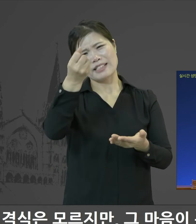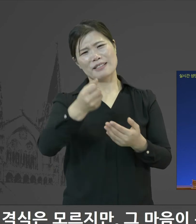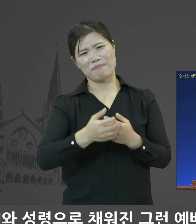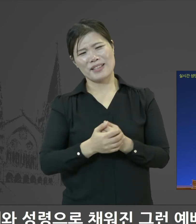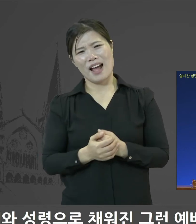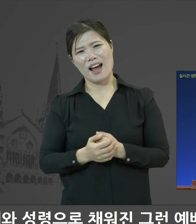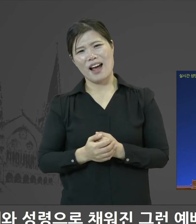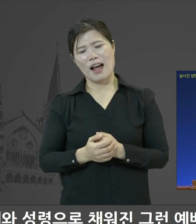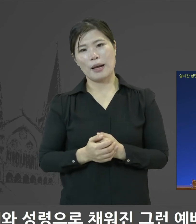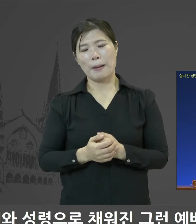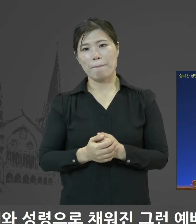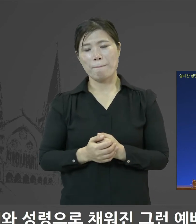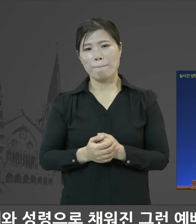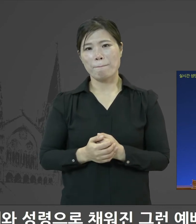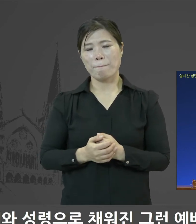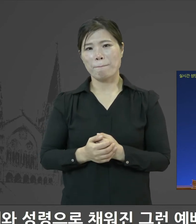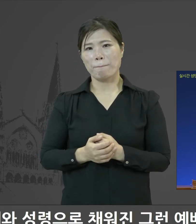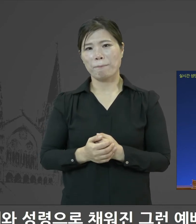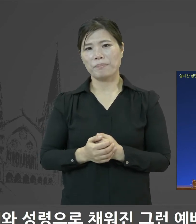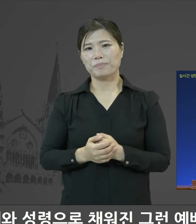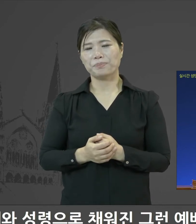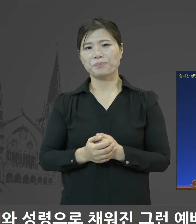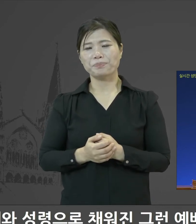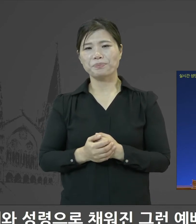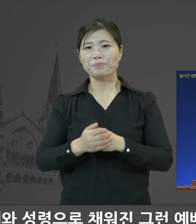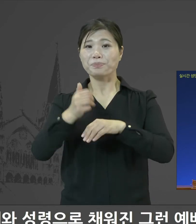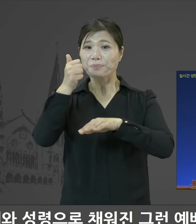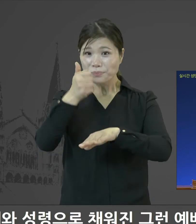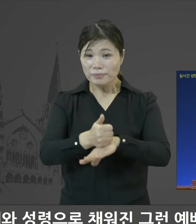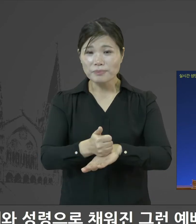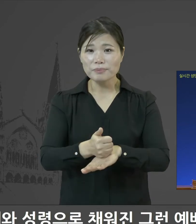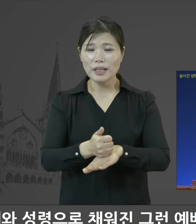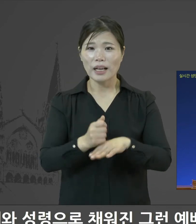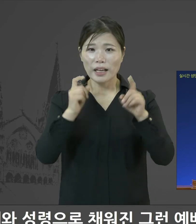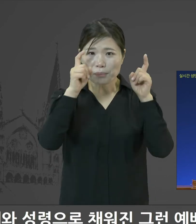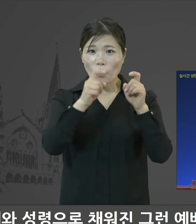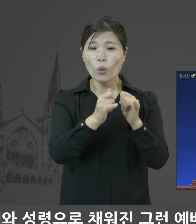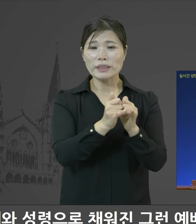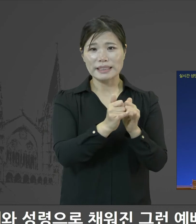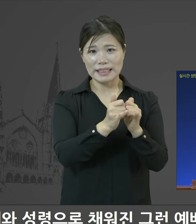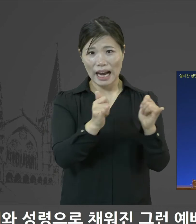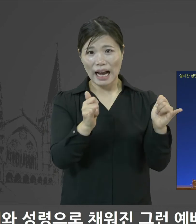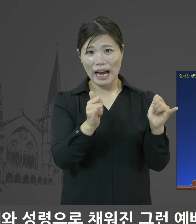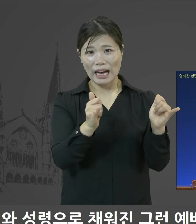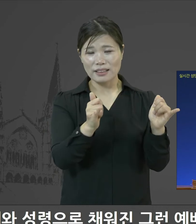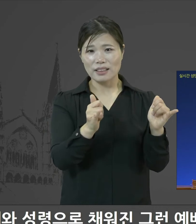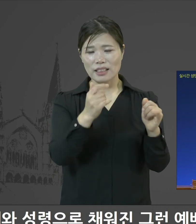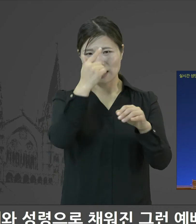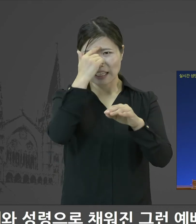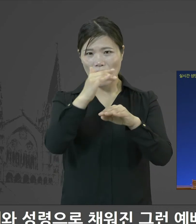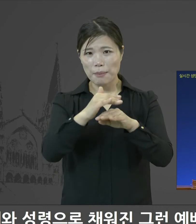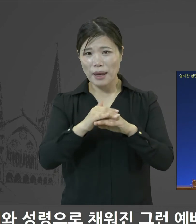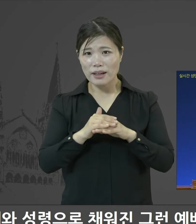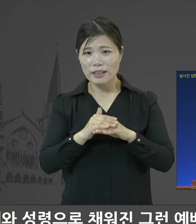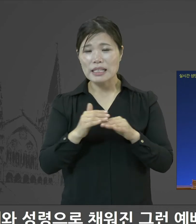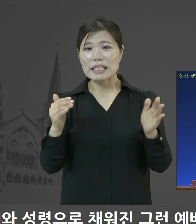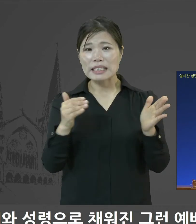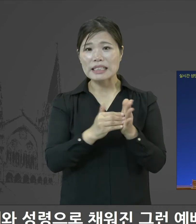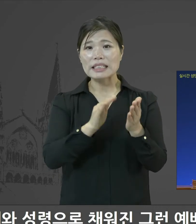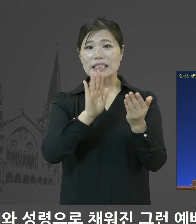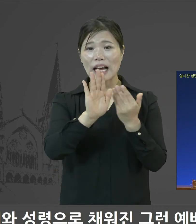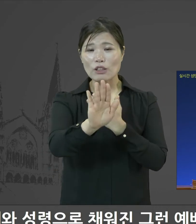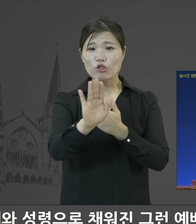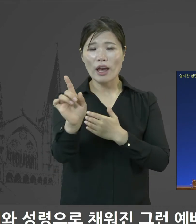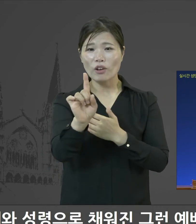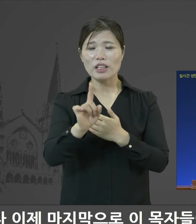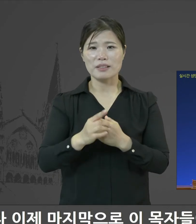겁니다. 자, 이제 마지막으로 이 목자들이 이 예배를 다 드린 다음에 어떻게 되었을까요?